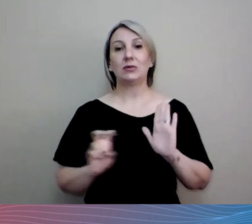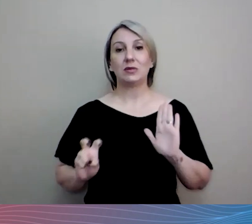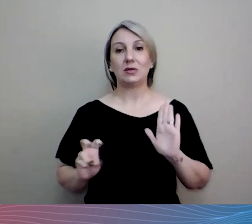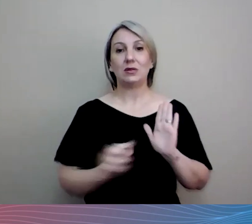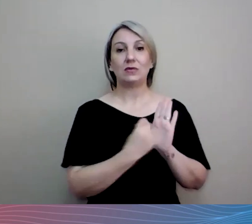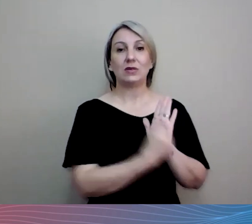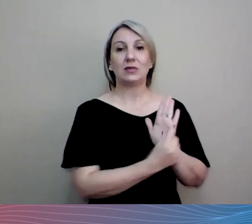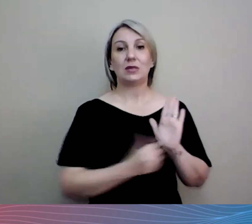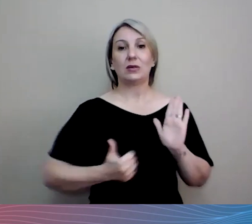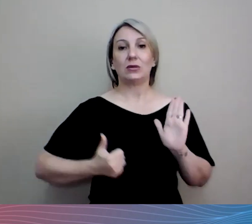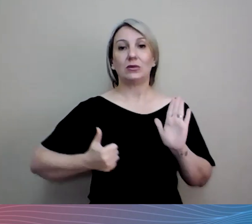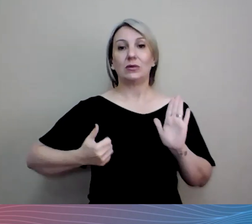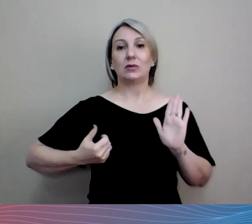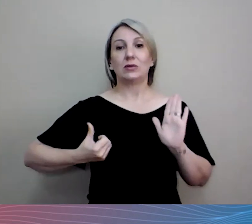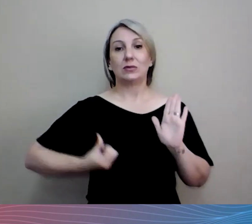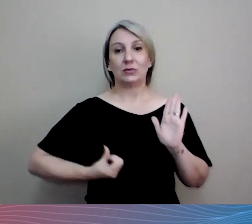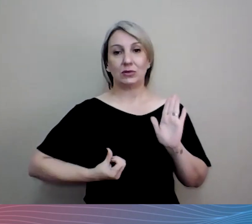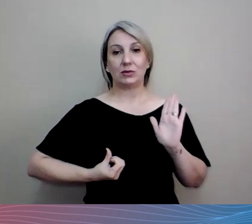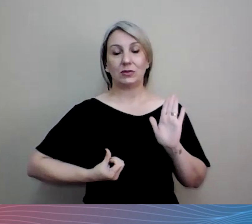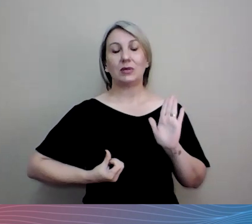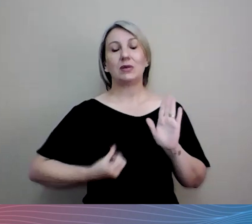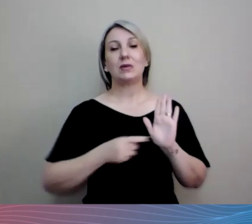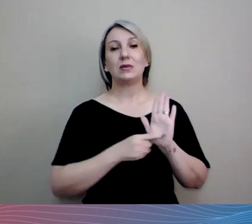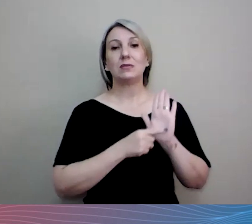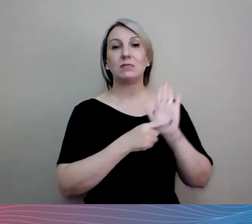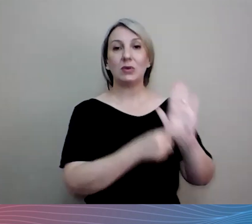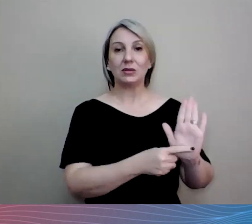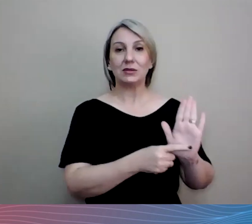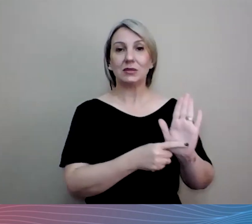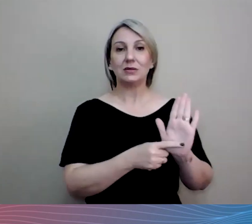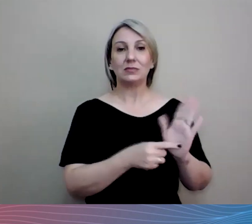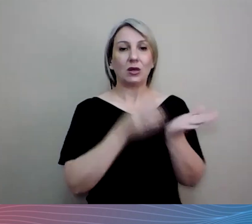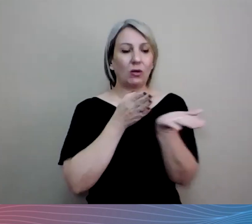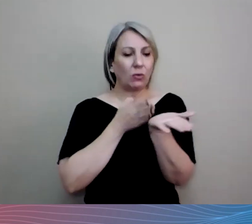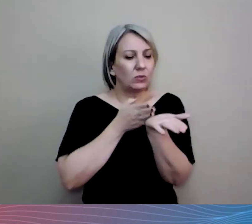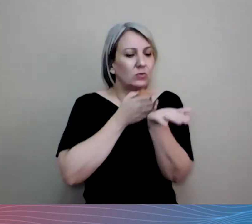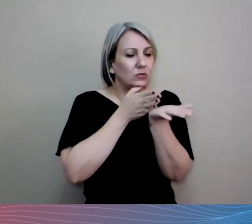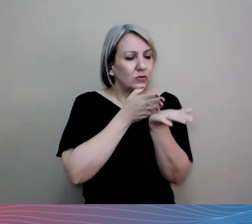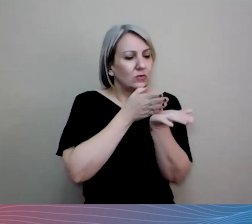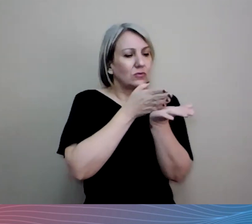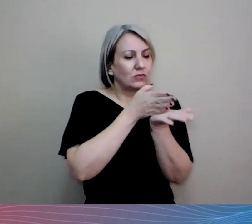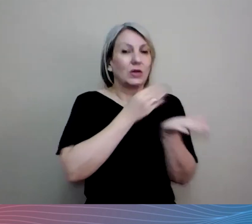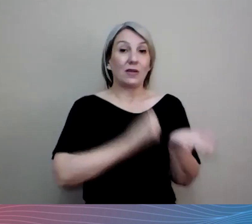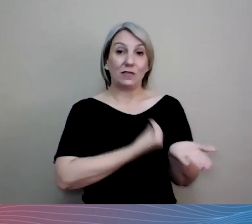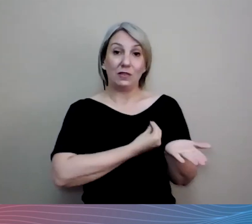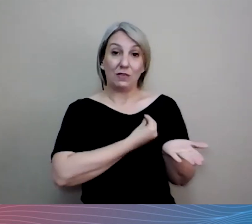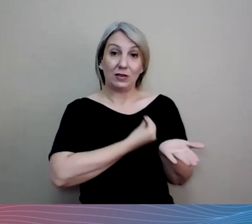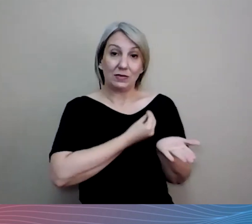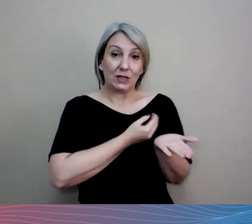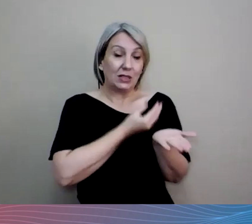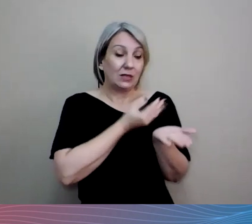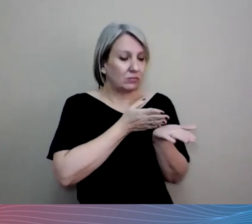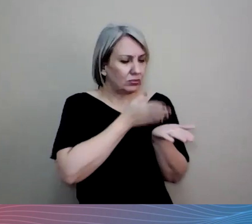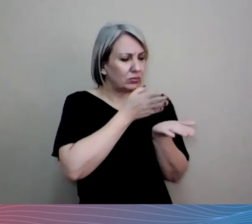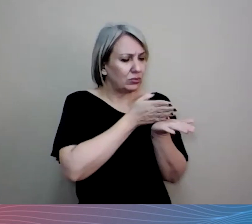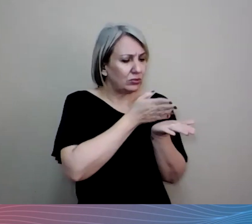Então, é o andar peripatel. O que é andar peripatel, irmãos? É o nosso proceder do dia a dia, né?